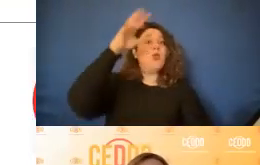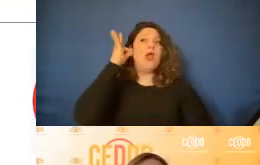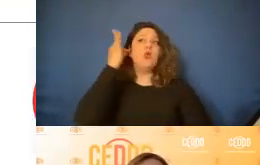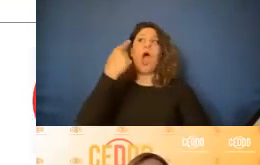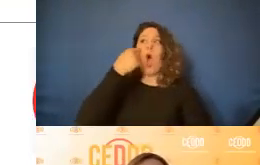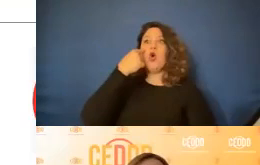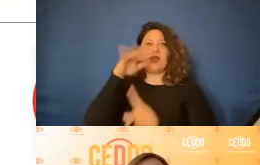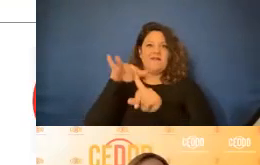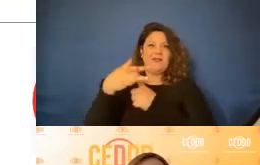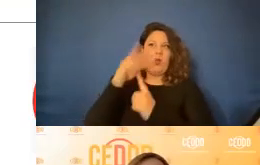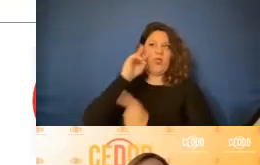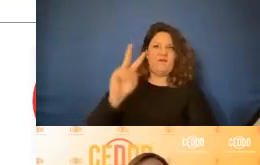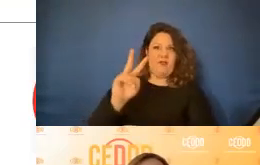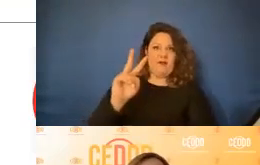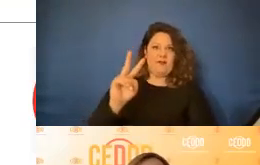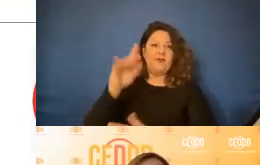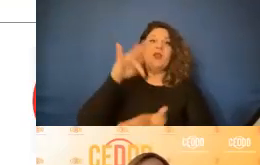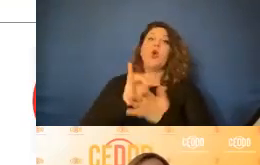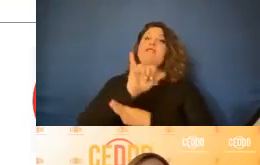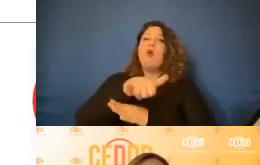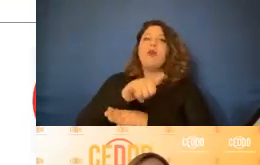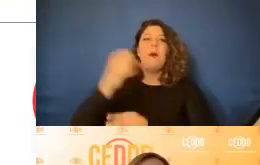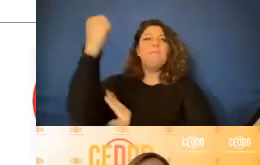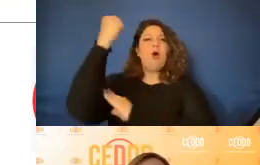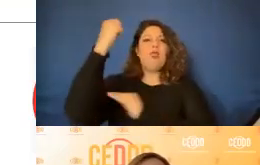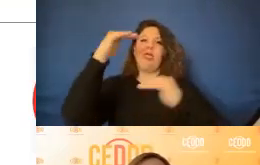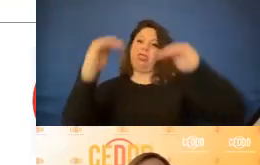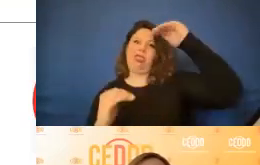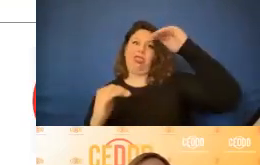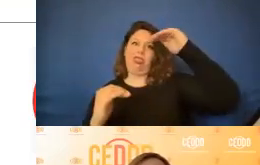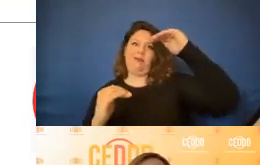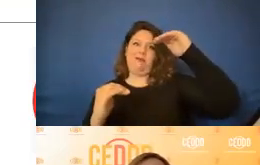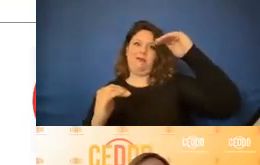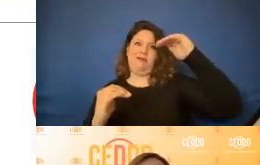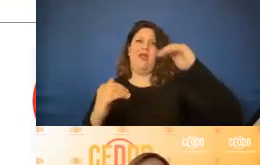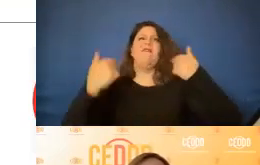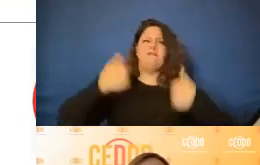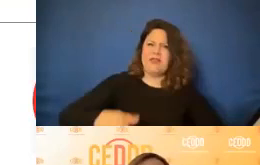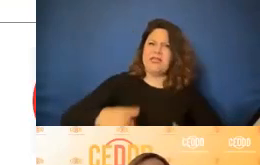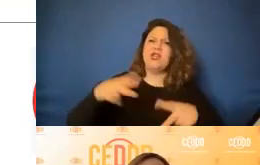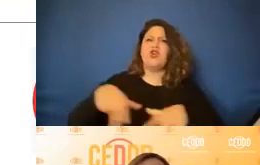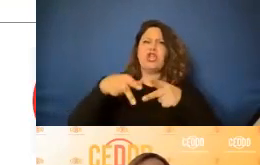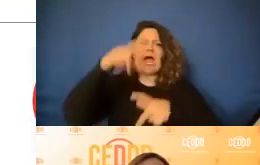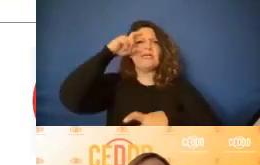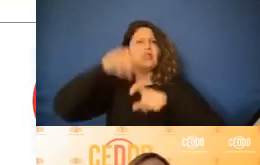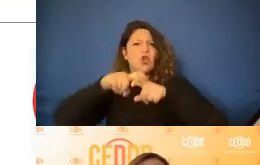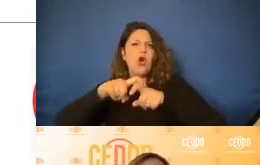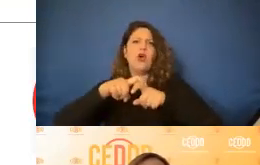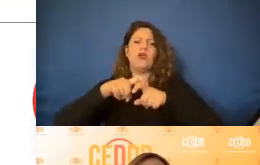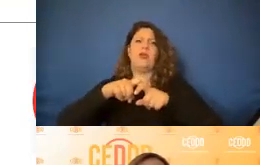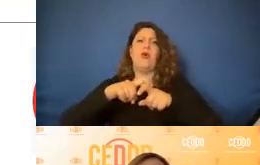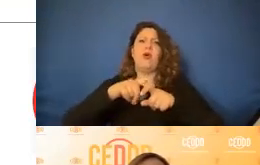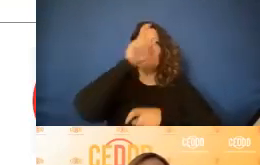el bullying existe una desigualdad de poder, un desequilibrio de fuerzas tanto a nivel físico como social o psicológico entre el acosador